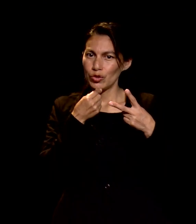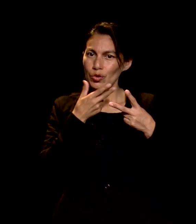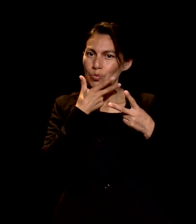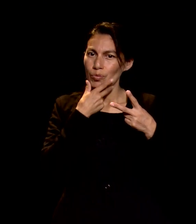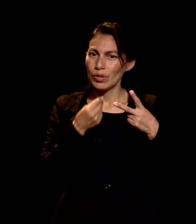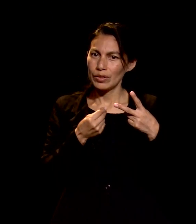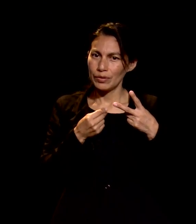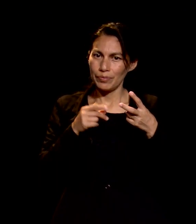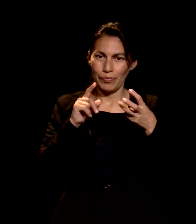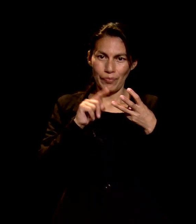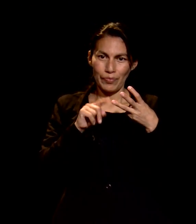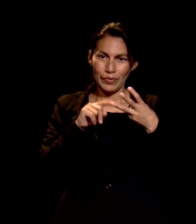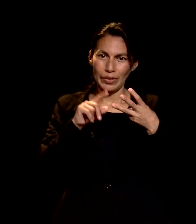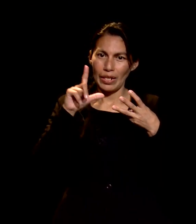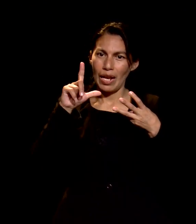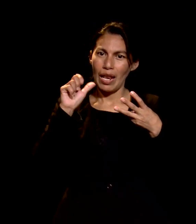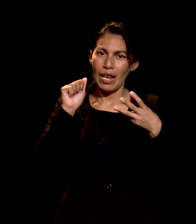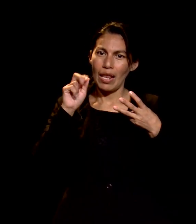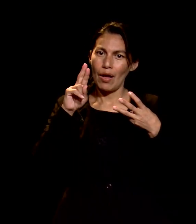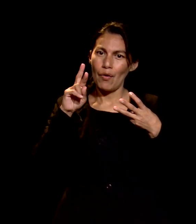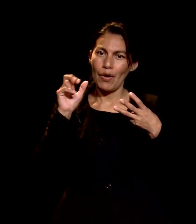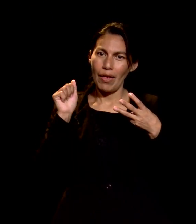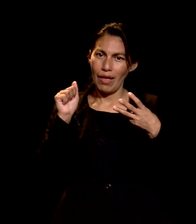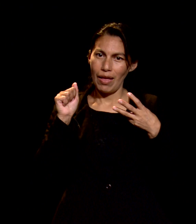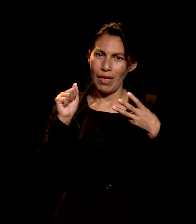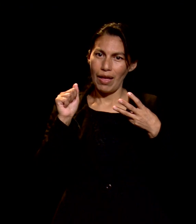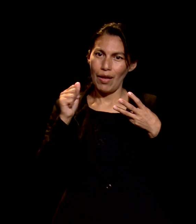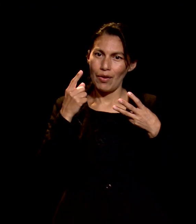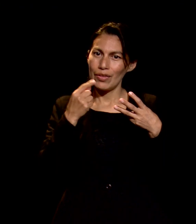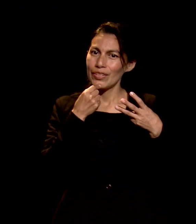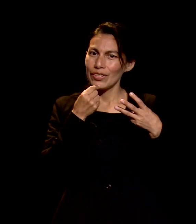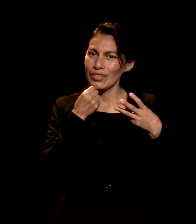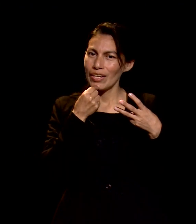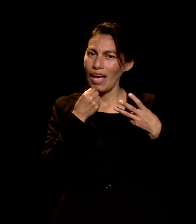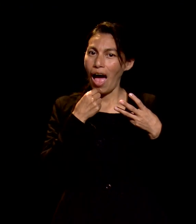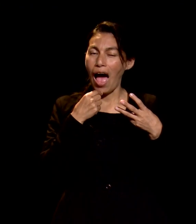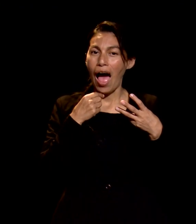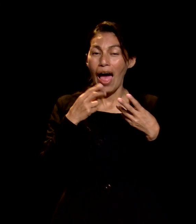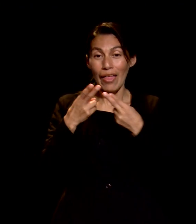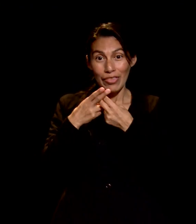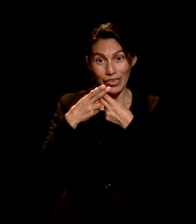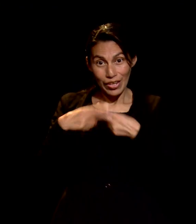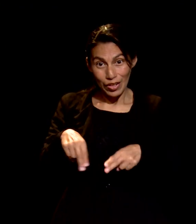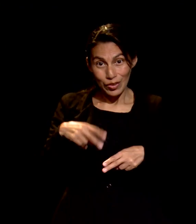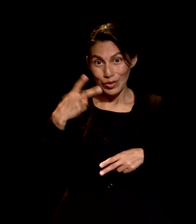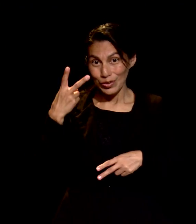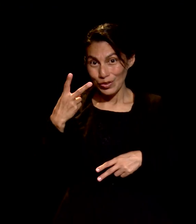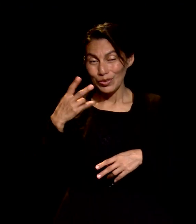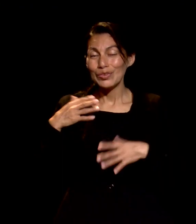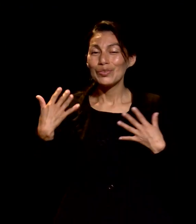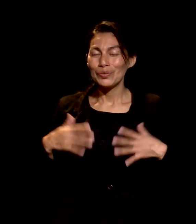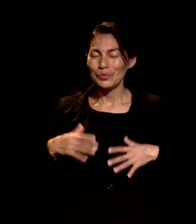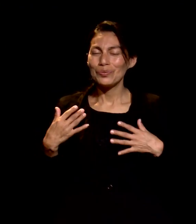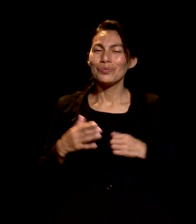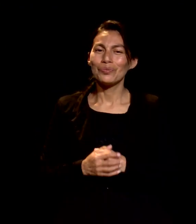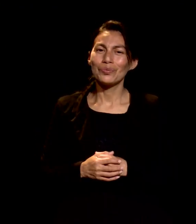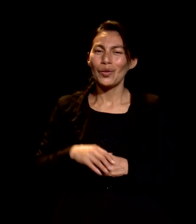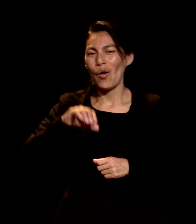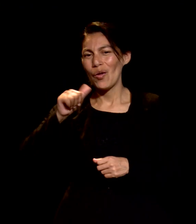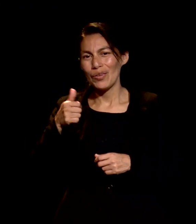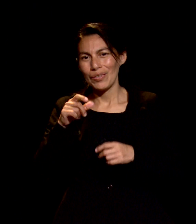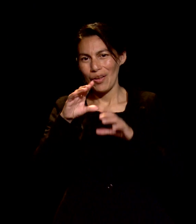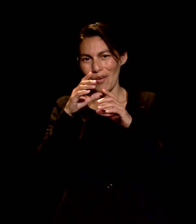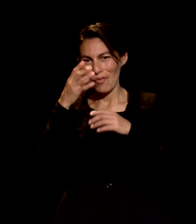y Laura con una pequeñita tenemos cinco nietecitos y en la siguiente foto